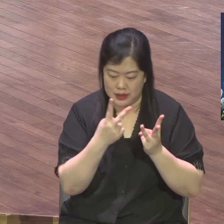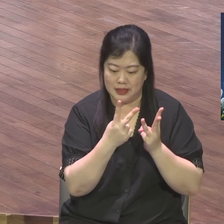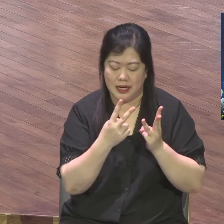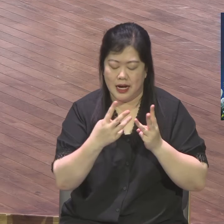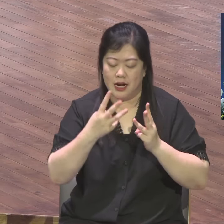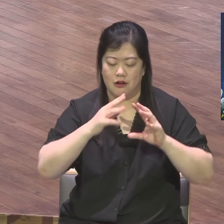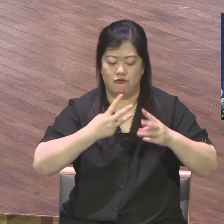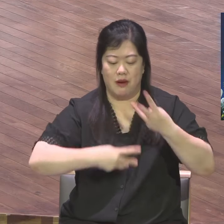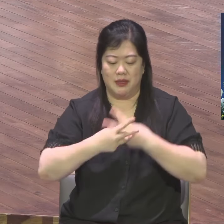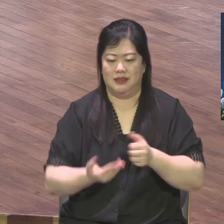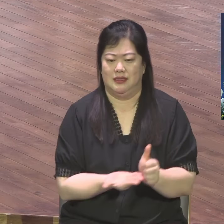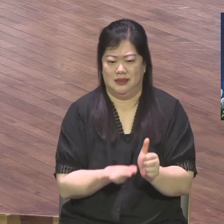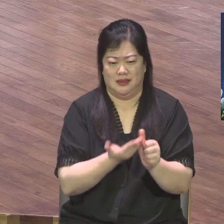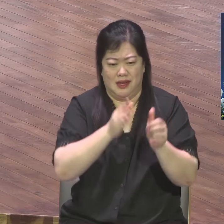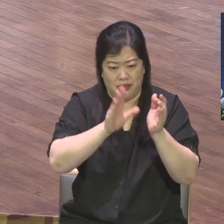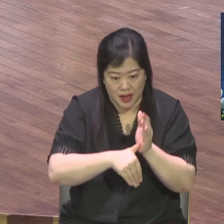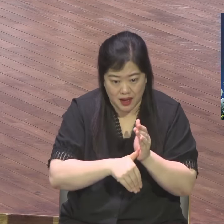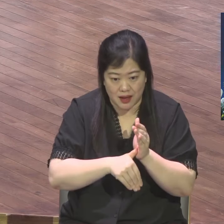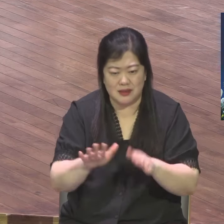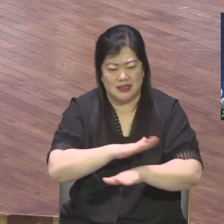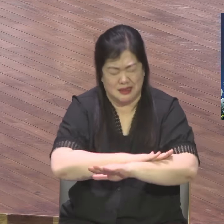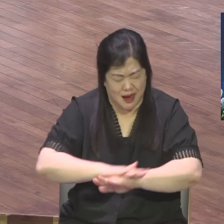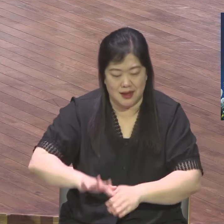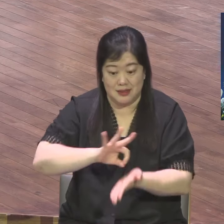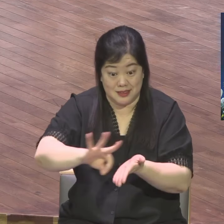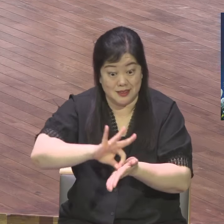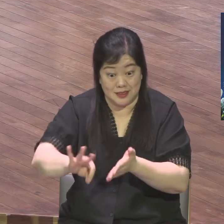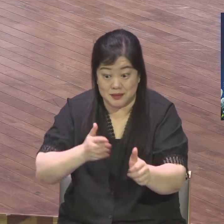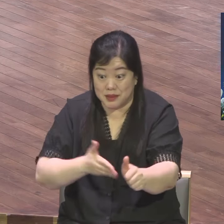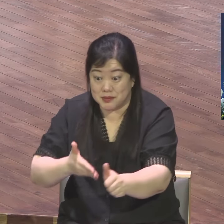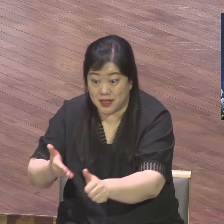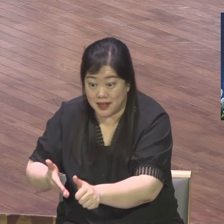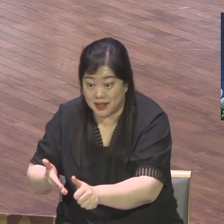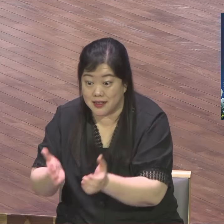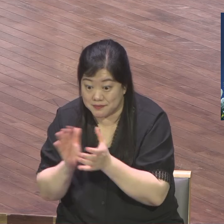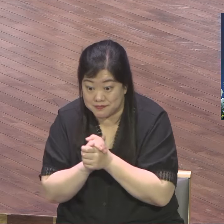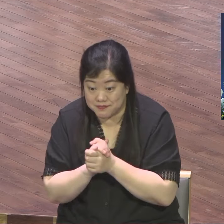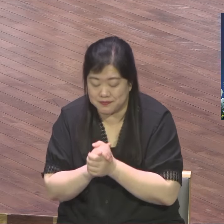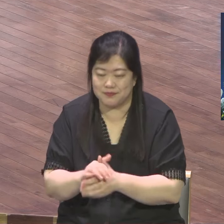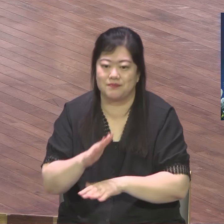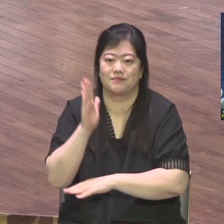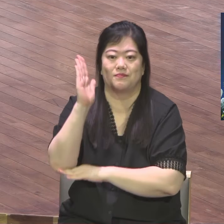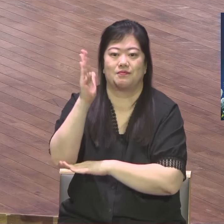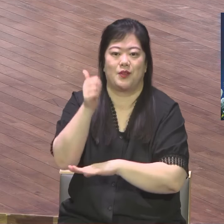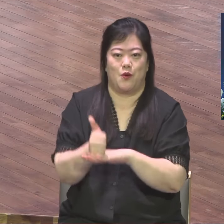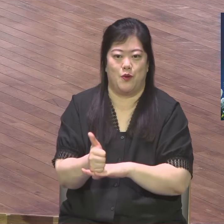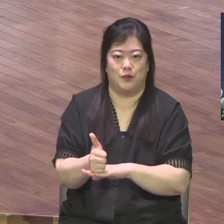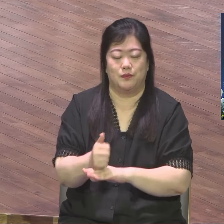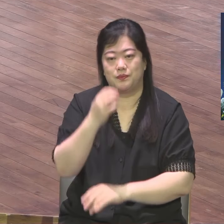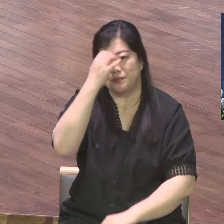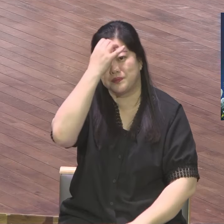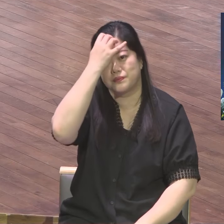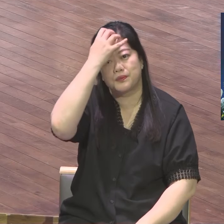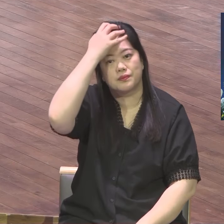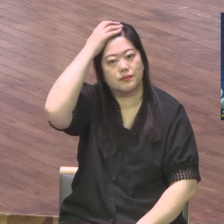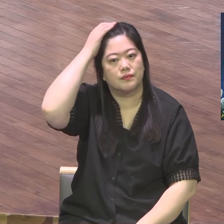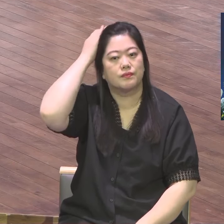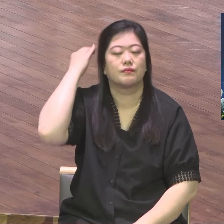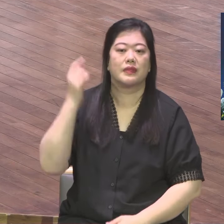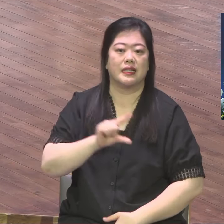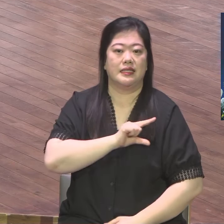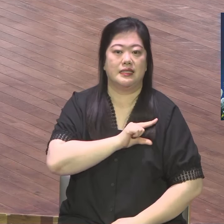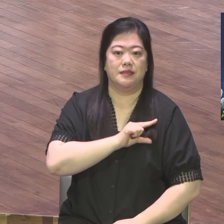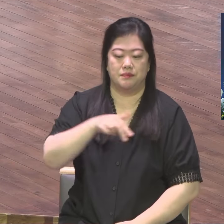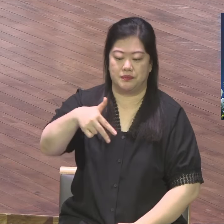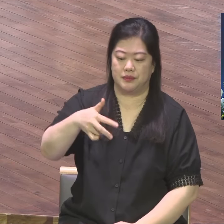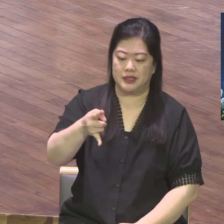5천종 복음화의 주역으로 쓰임 받기를 주님으로 축복합니다. 결론입니다. 복음주의 신학자인 제임스